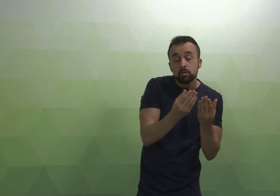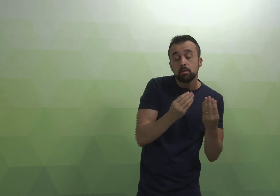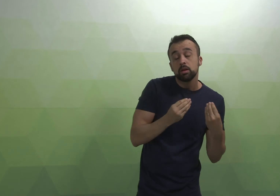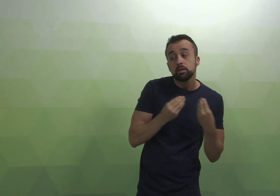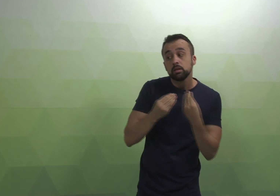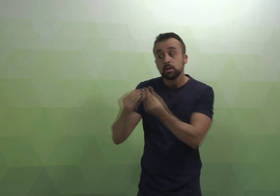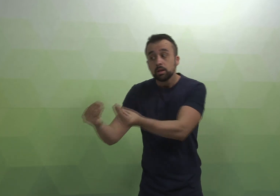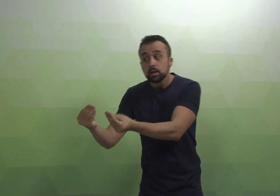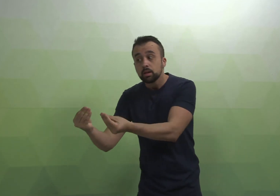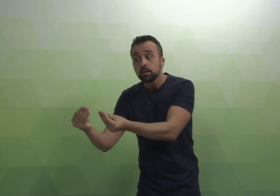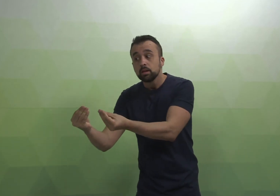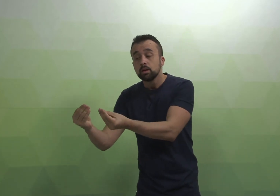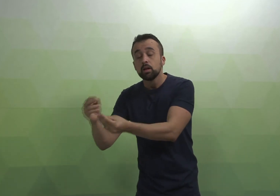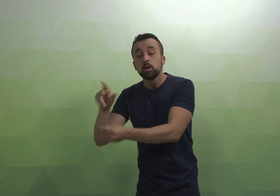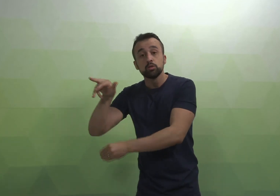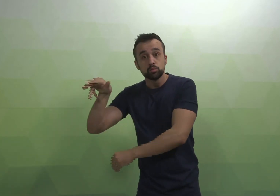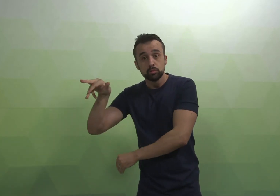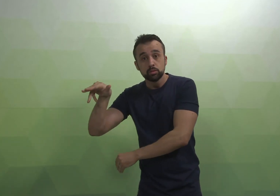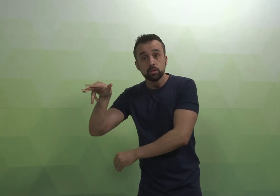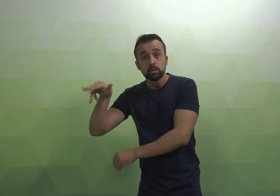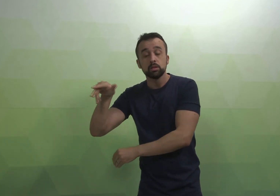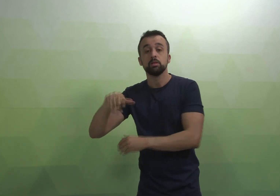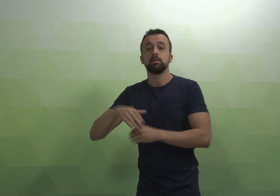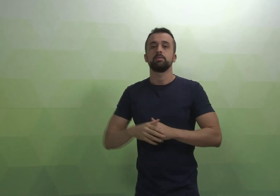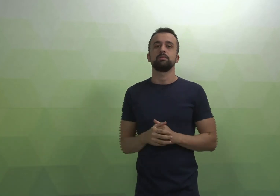Você precisa entregar o livro para sua irmã.